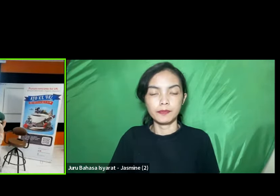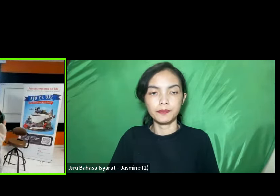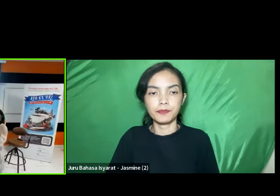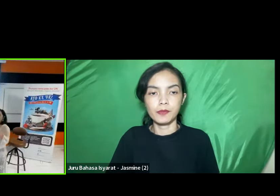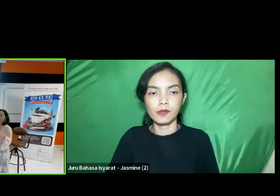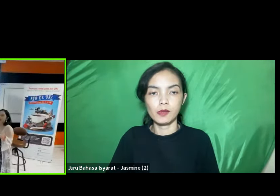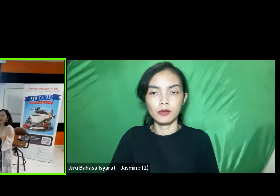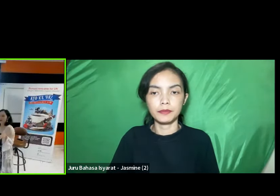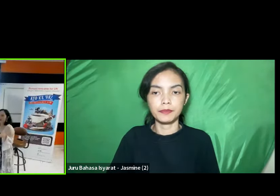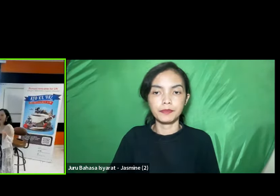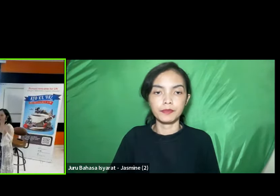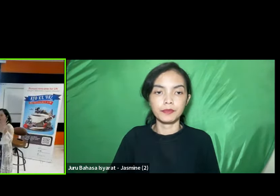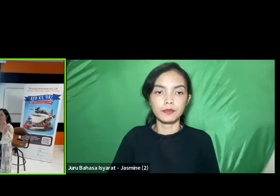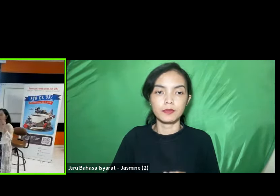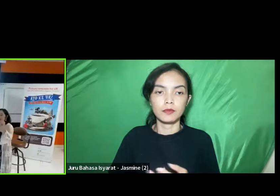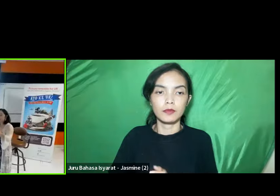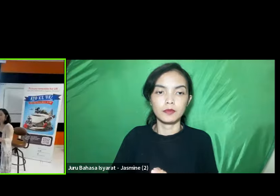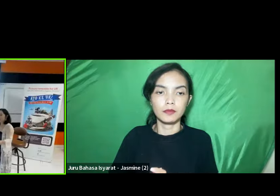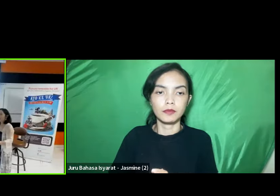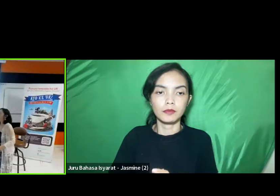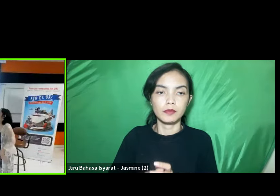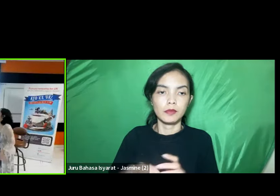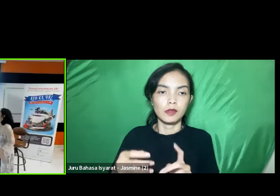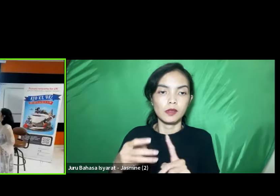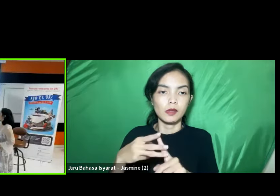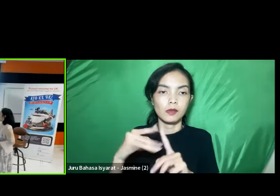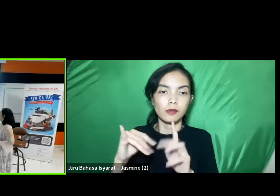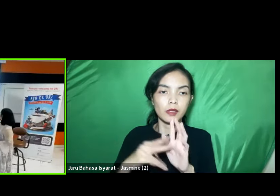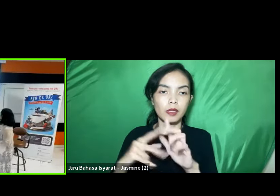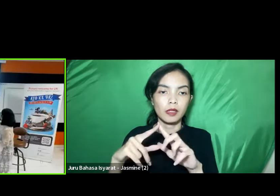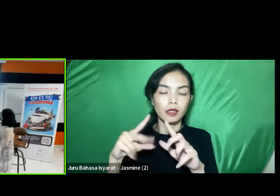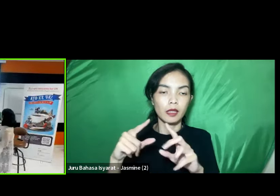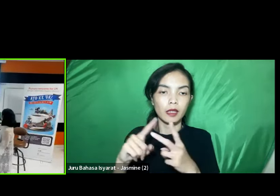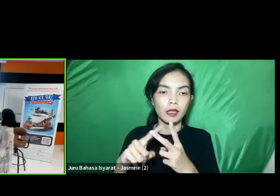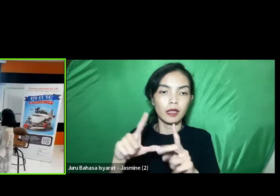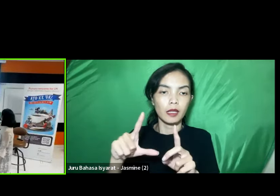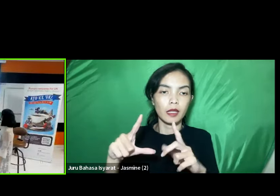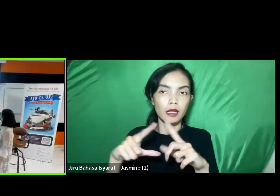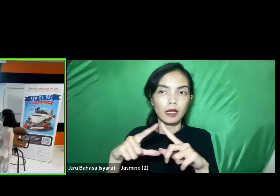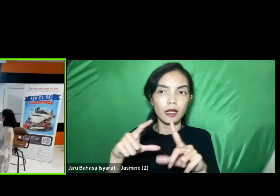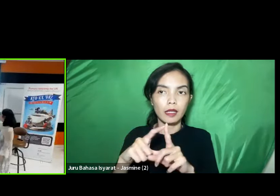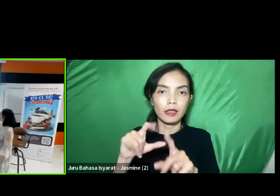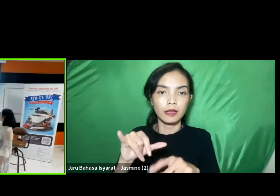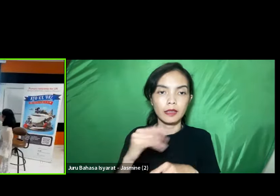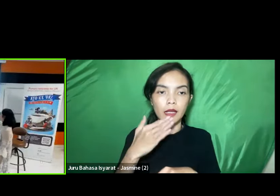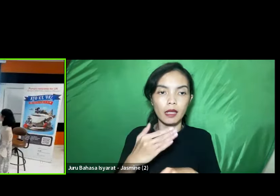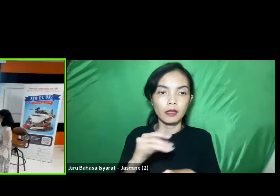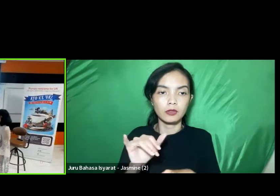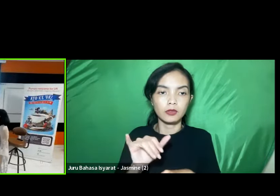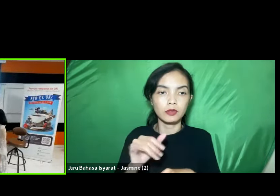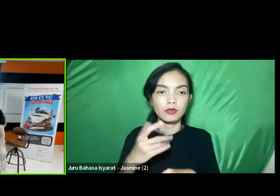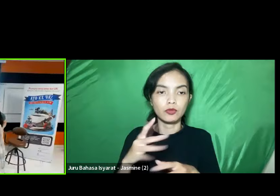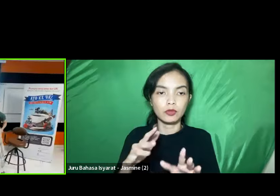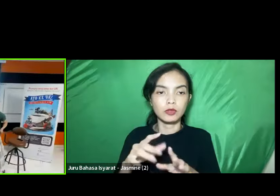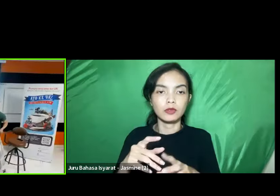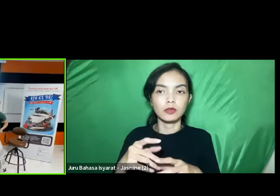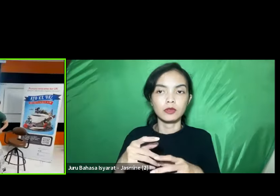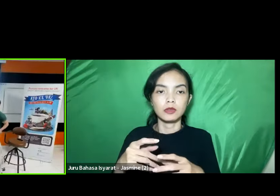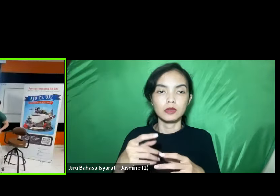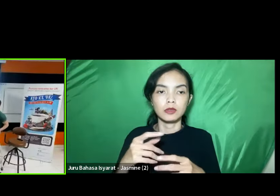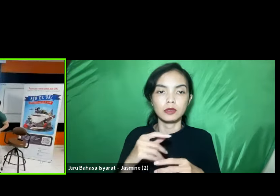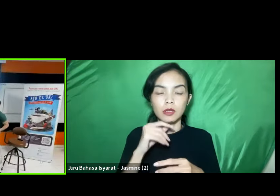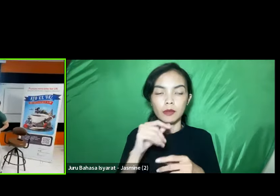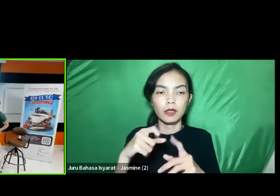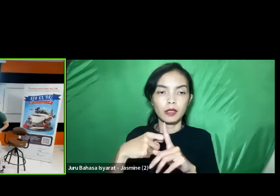Kak Binar sama Kak eh Lady juga ee mungkin dari Kak at yang